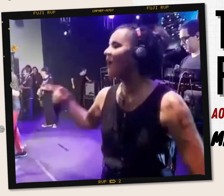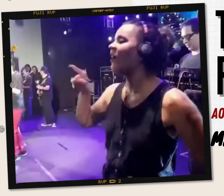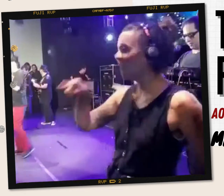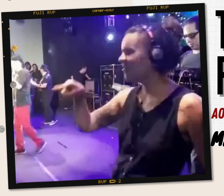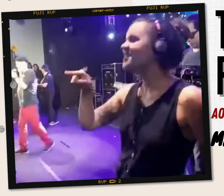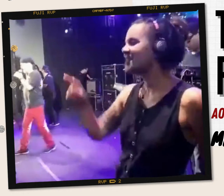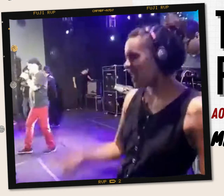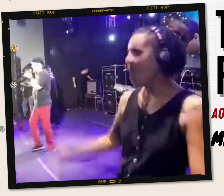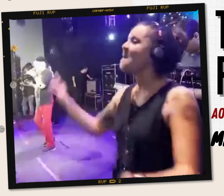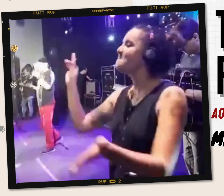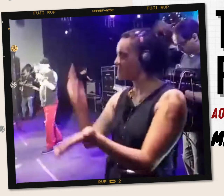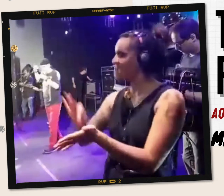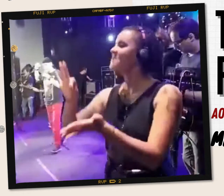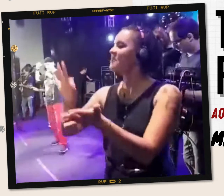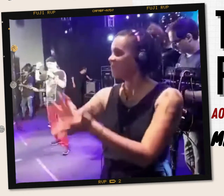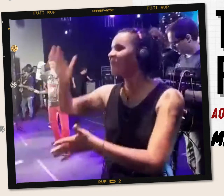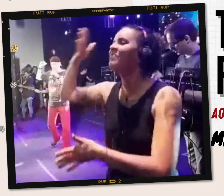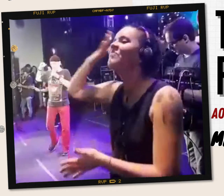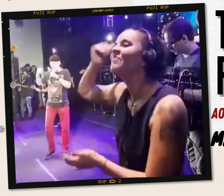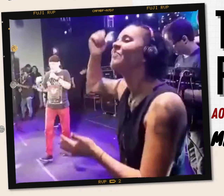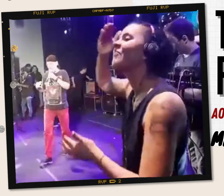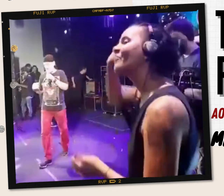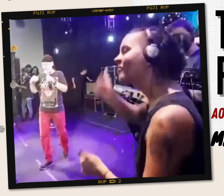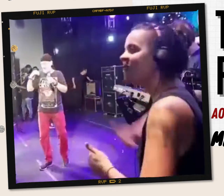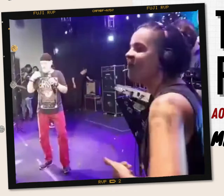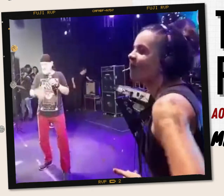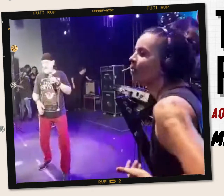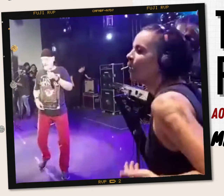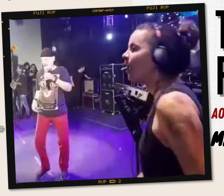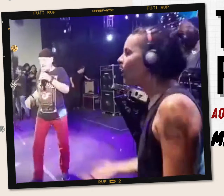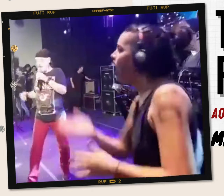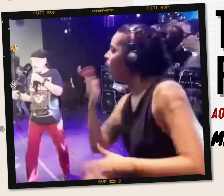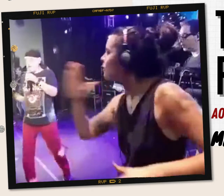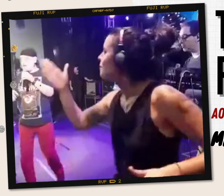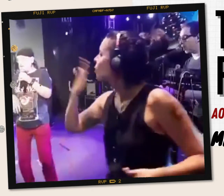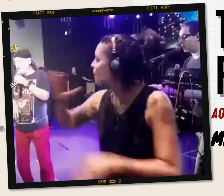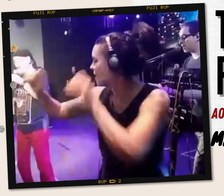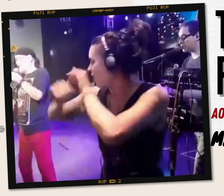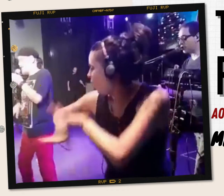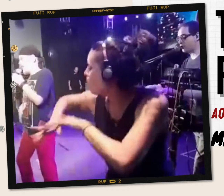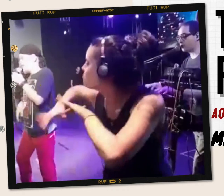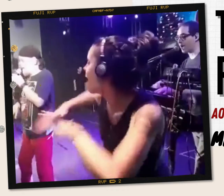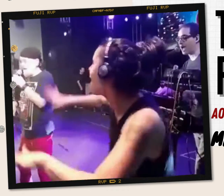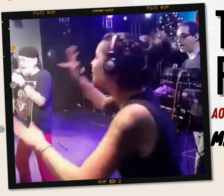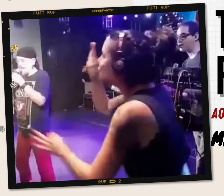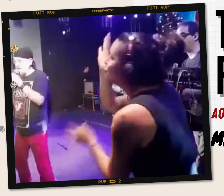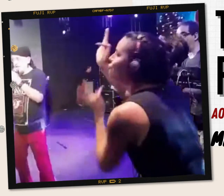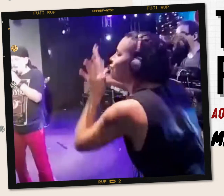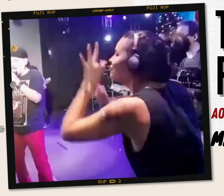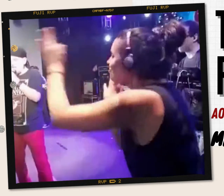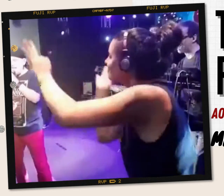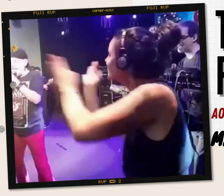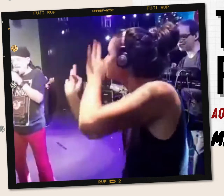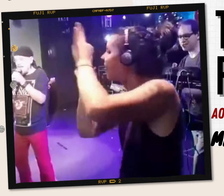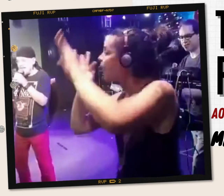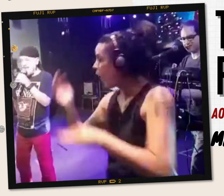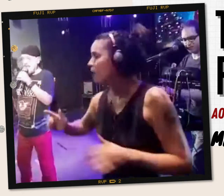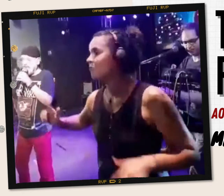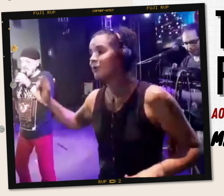Você vem tanto Eu não me prometi, me adianta Não